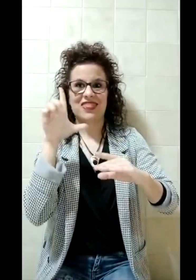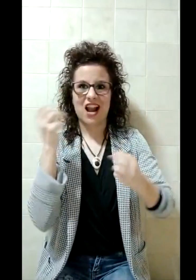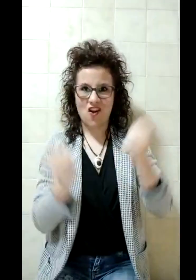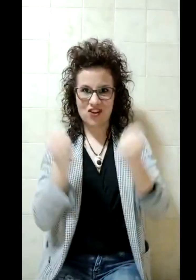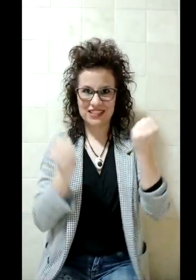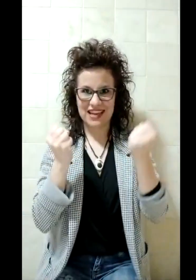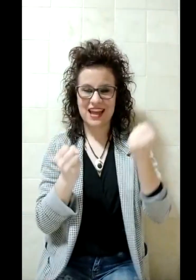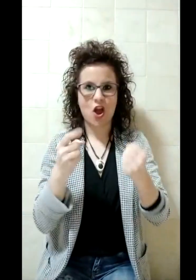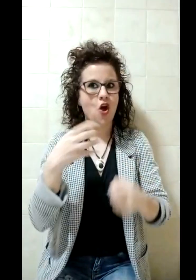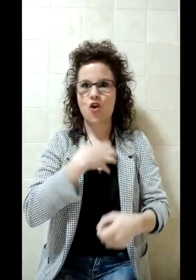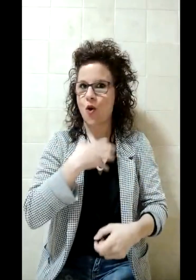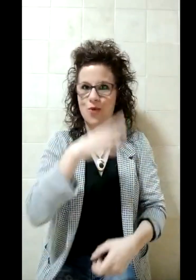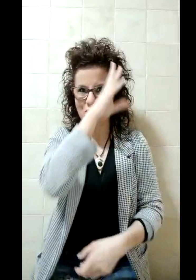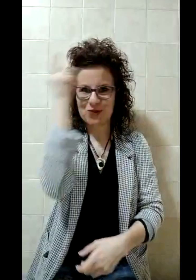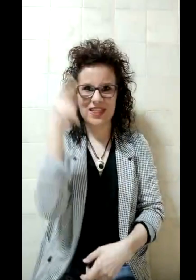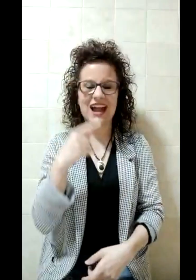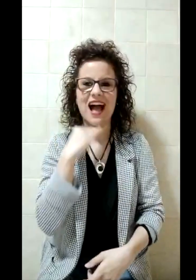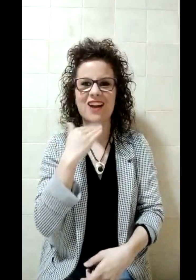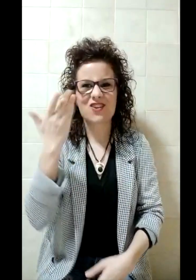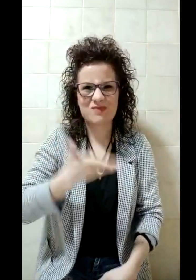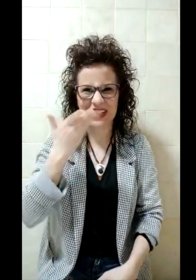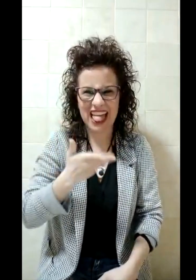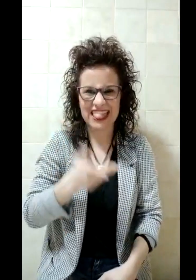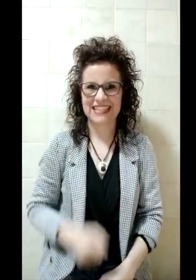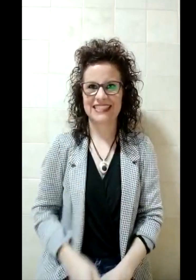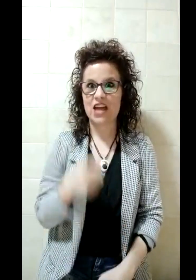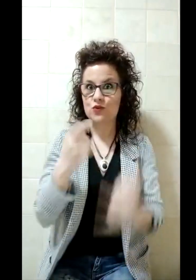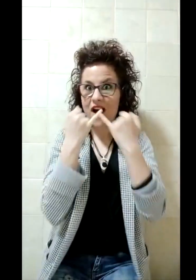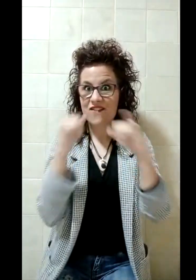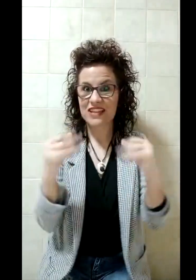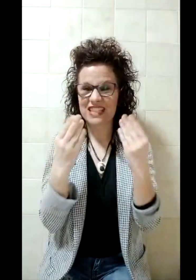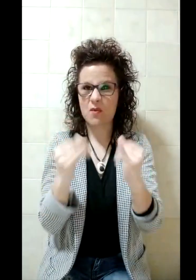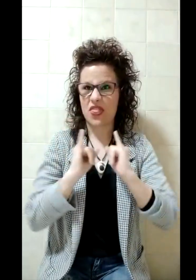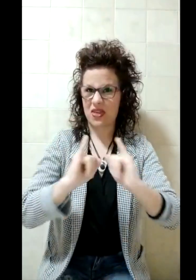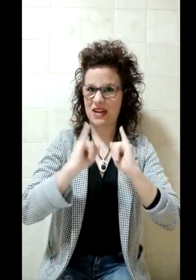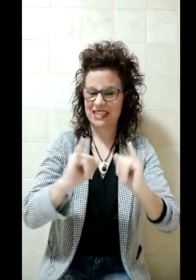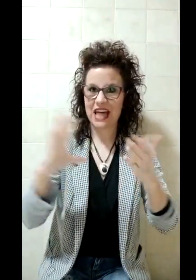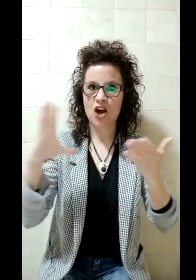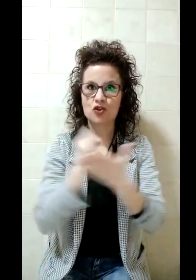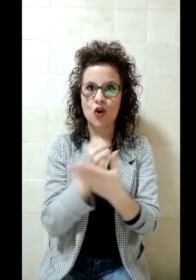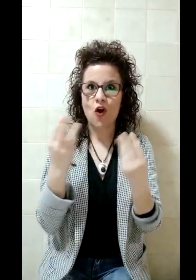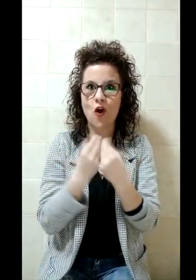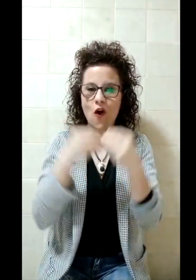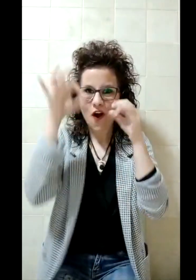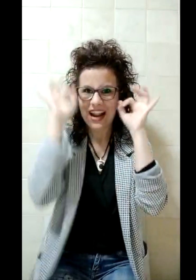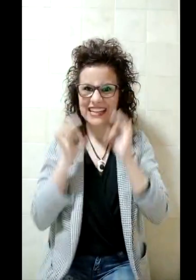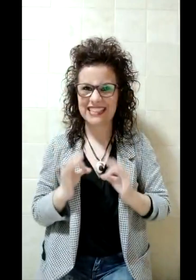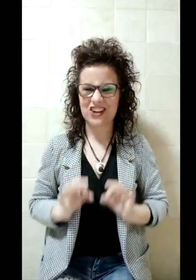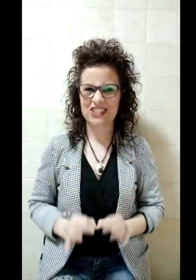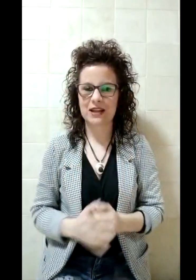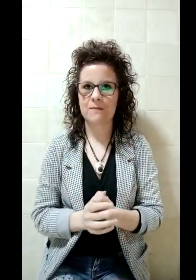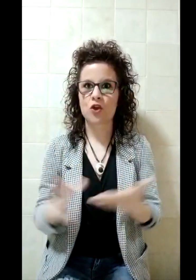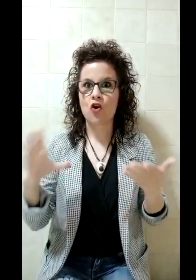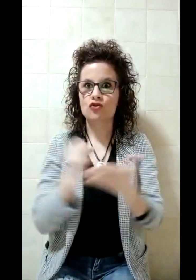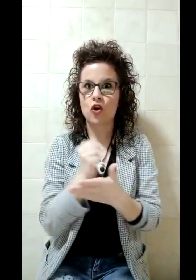del coche», dijo su madre. «No me puedo olvidar de algo tan importante». Fue una fiesta muy divertida, todos